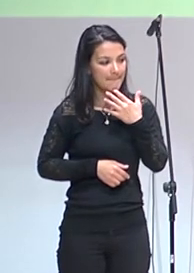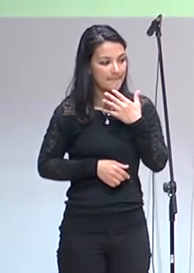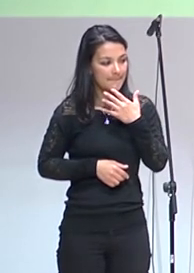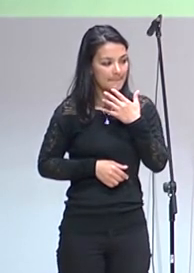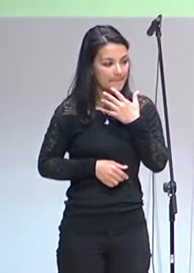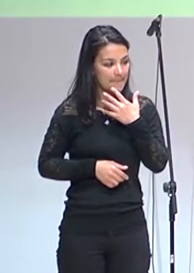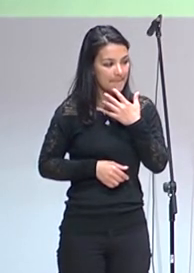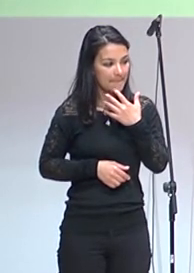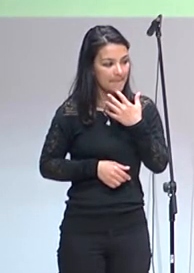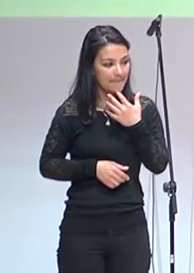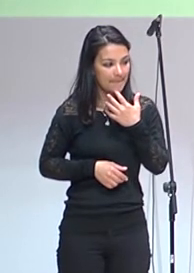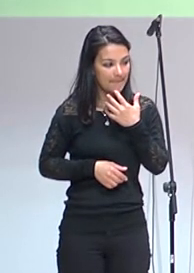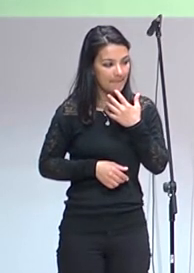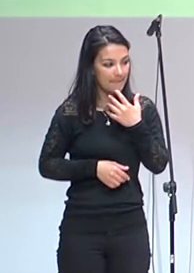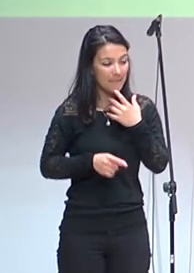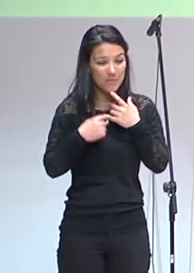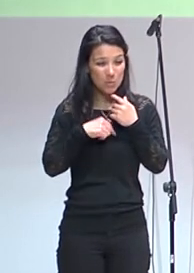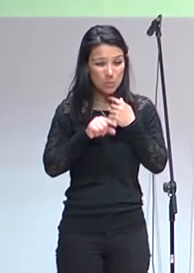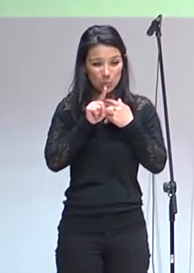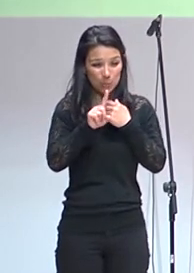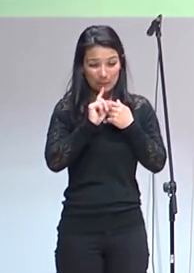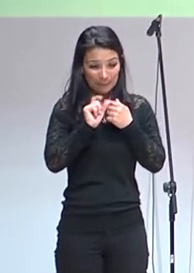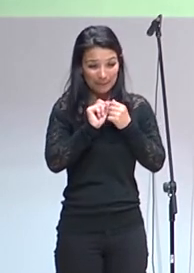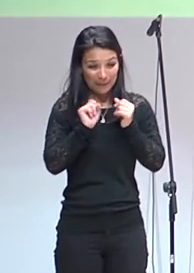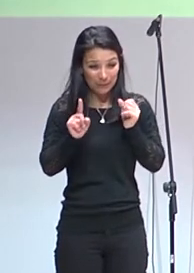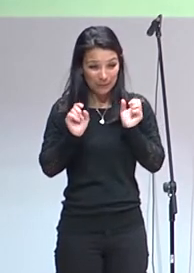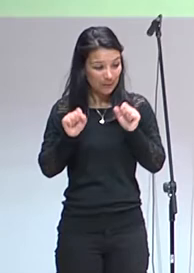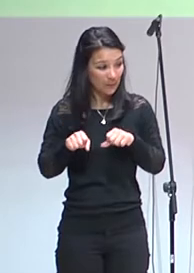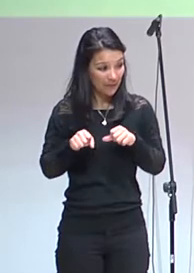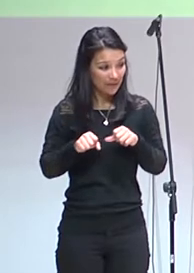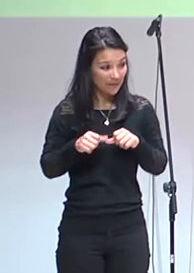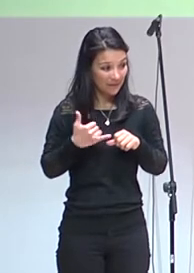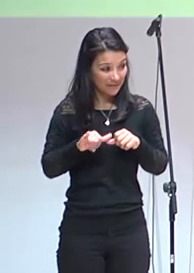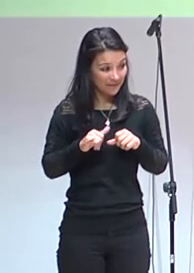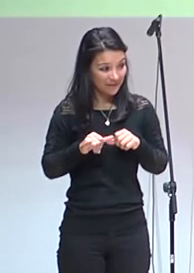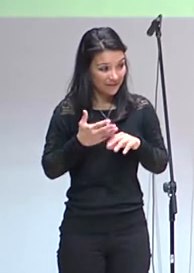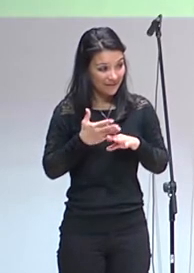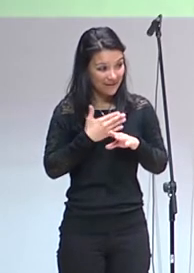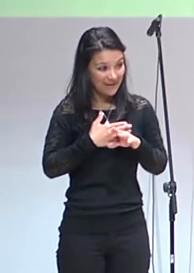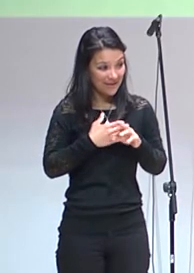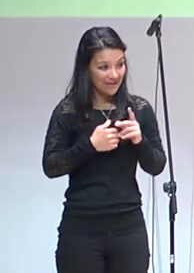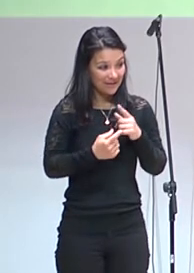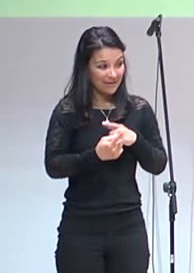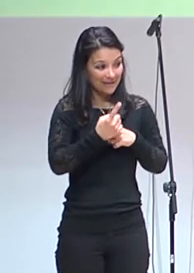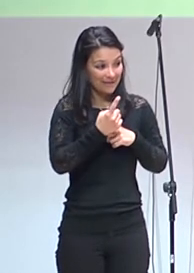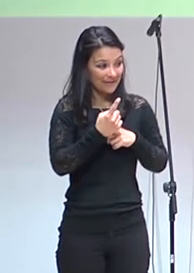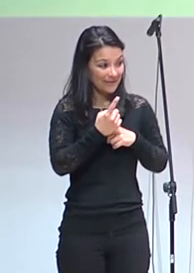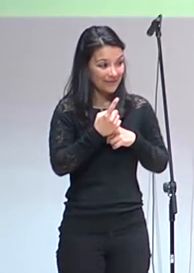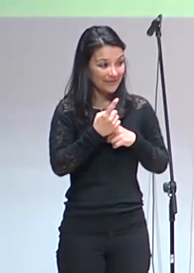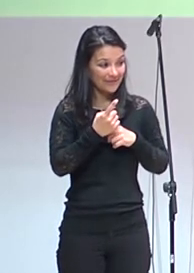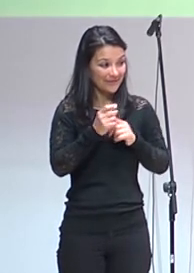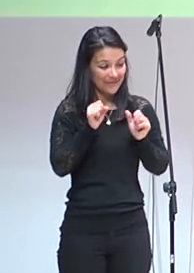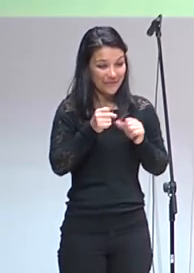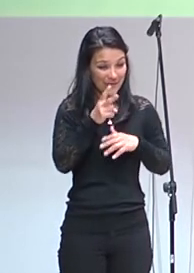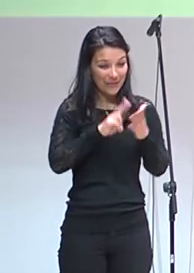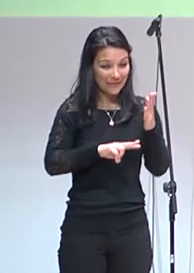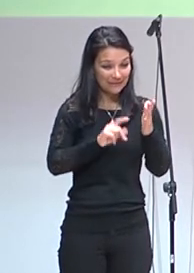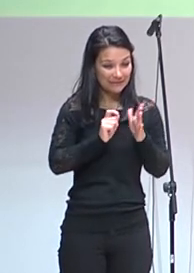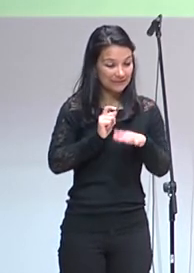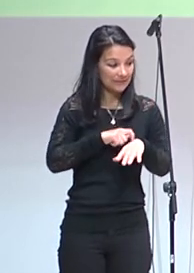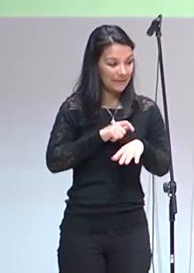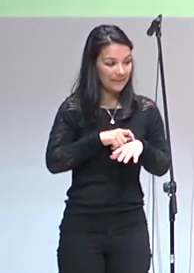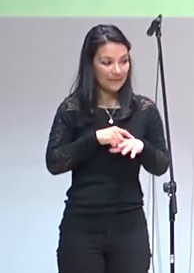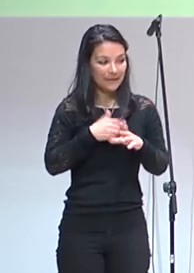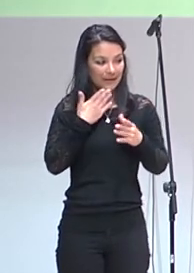No sé, yo puedo hacer una pregunta antes de pasar la pregunta que vino del público. ¿Hay tiempo? ¿Sí? Bueno,